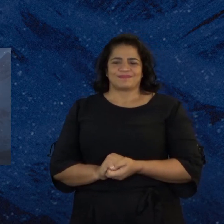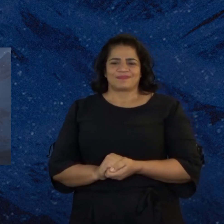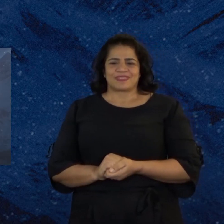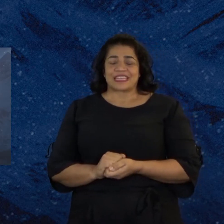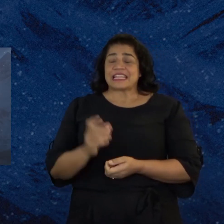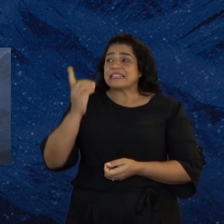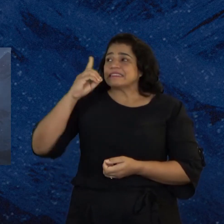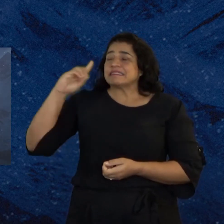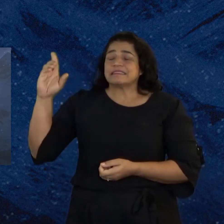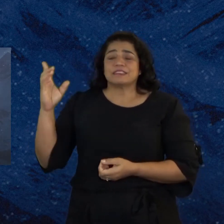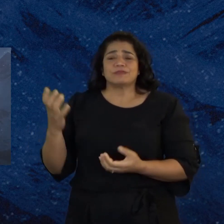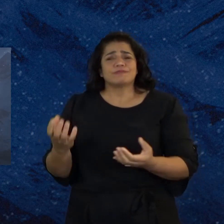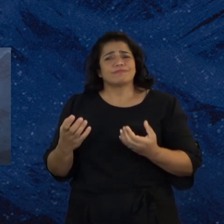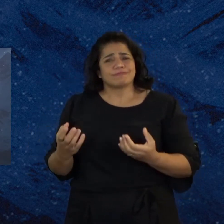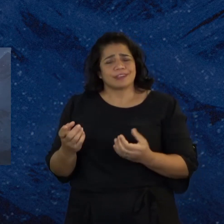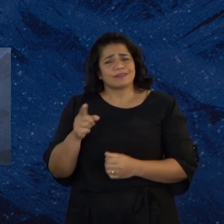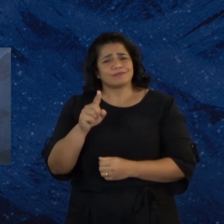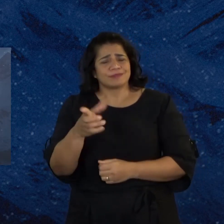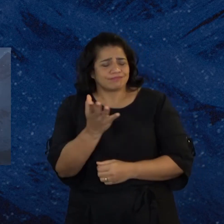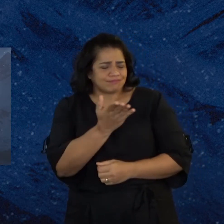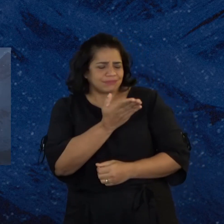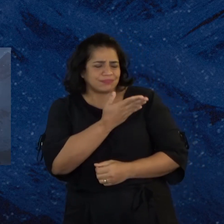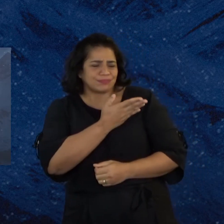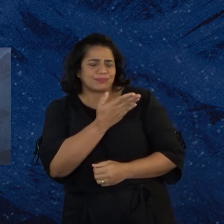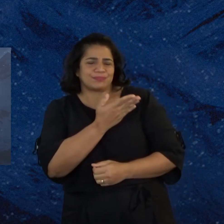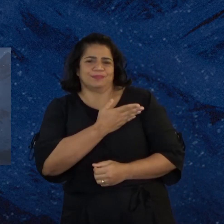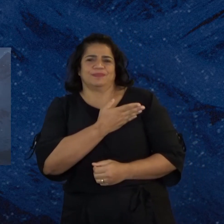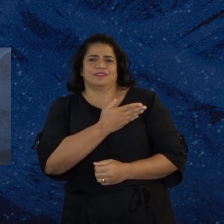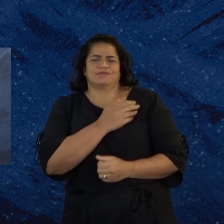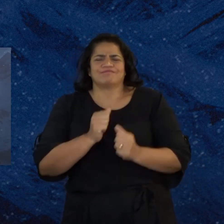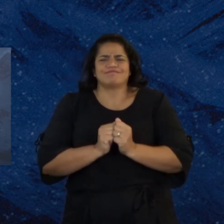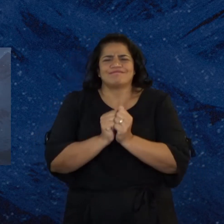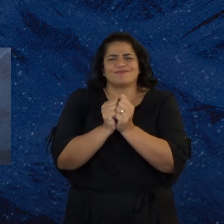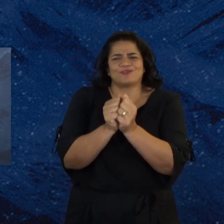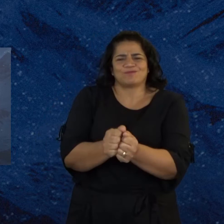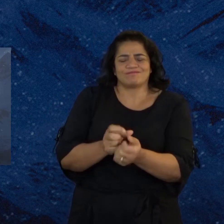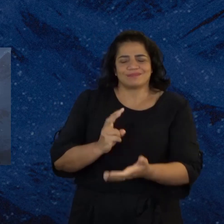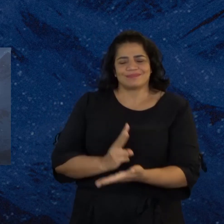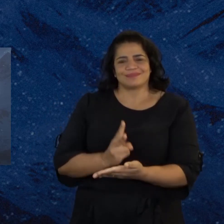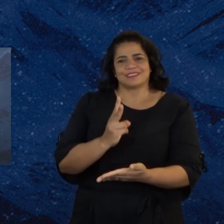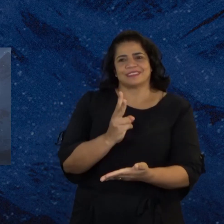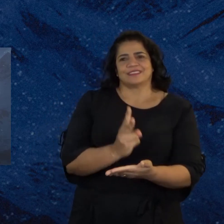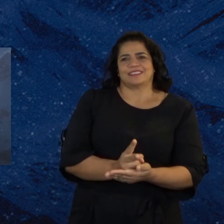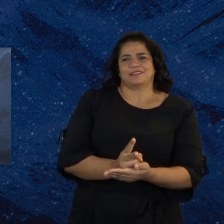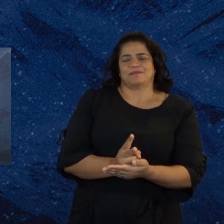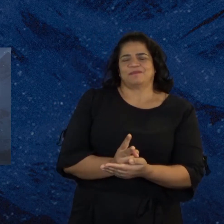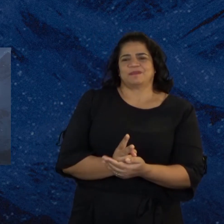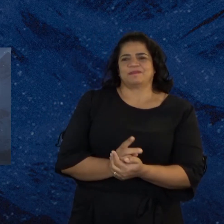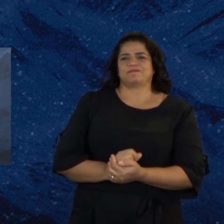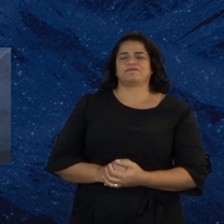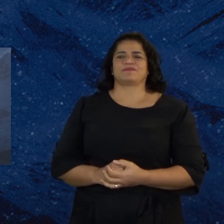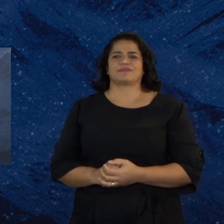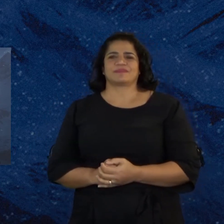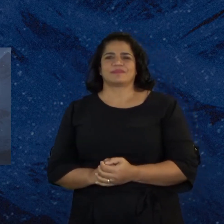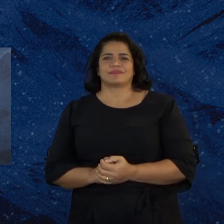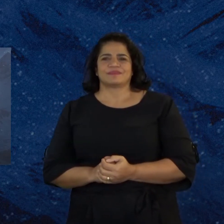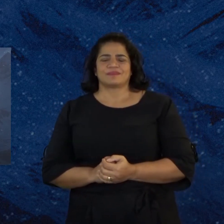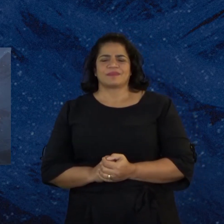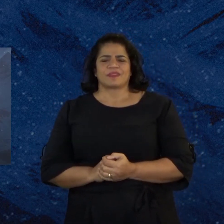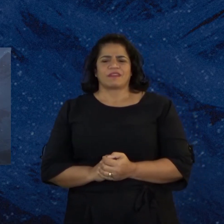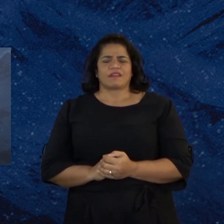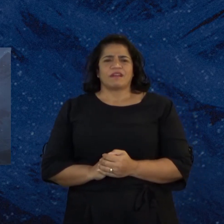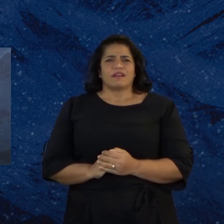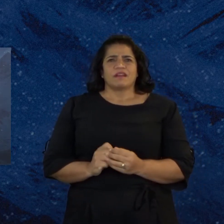seja companheiro dele. Ele quer contar para você os segredos dele. E que Deus é